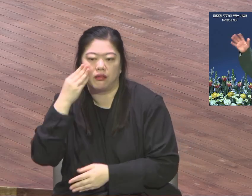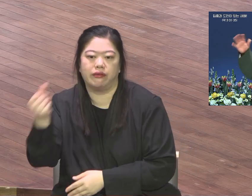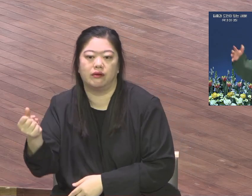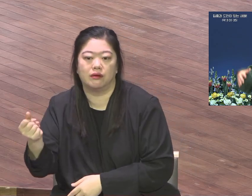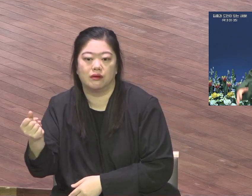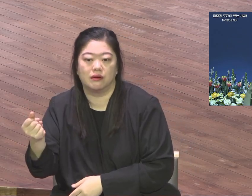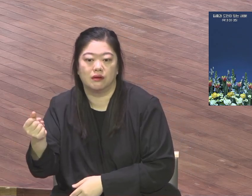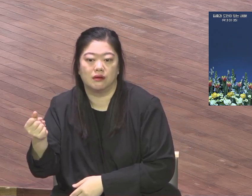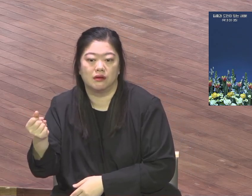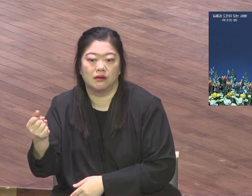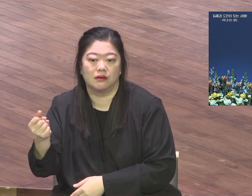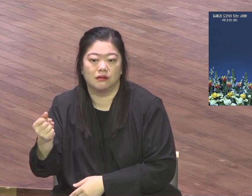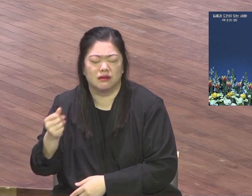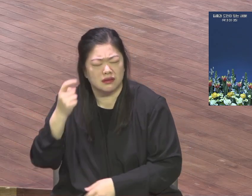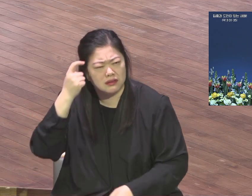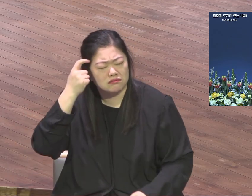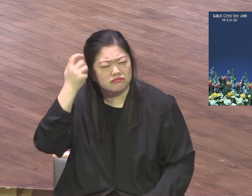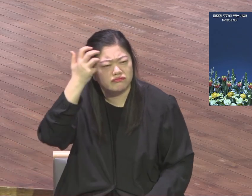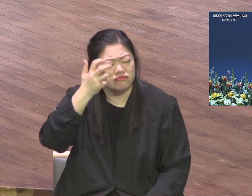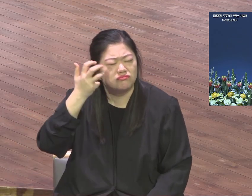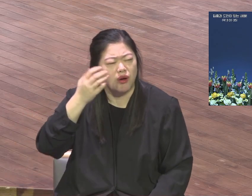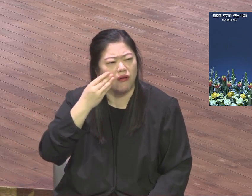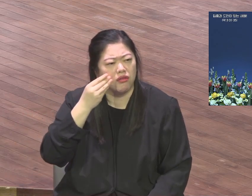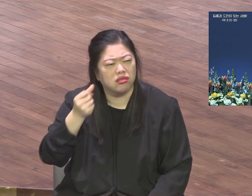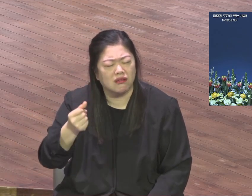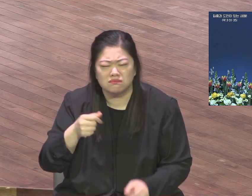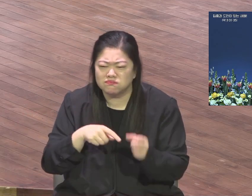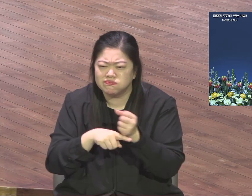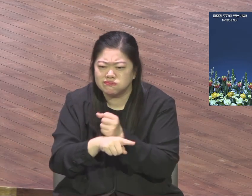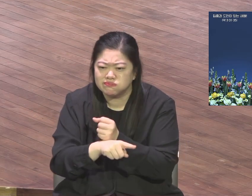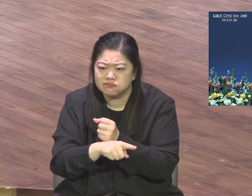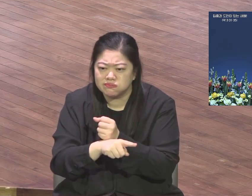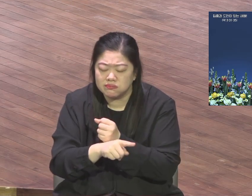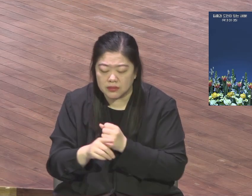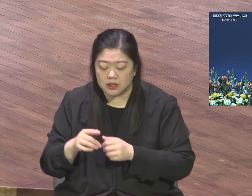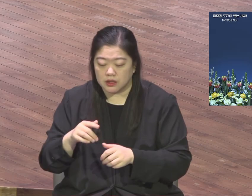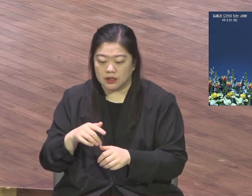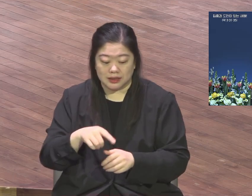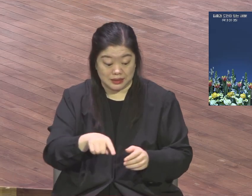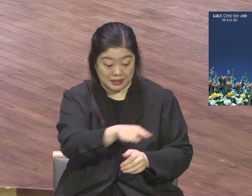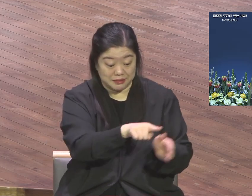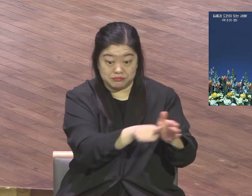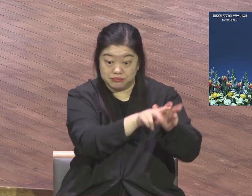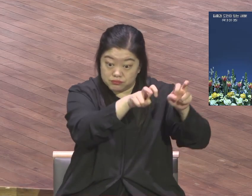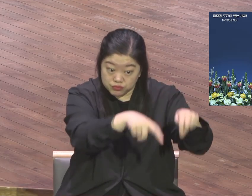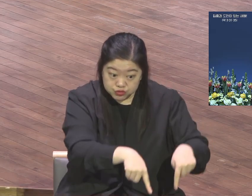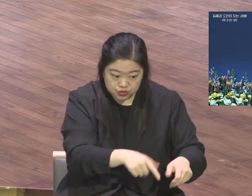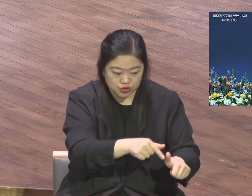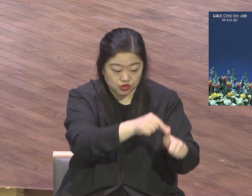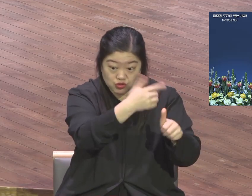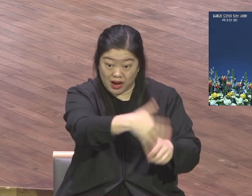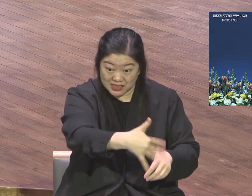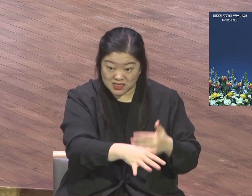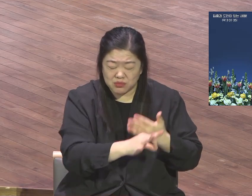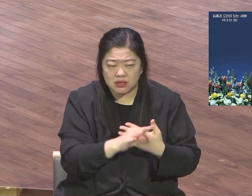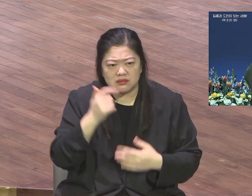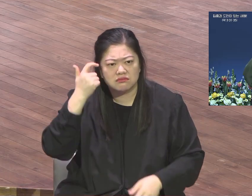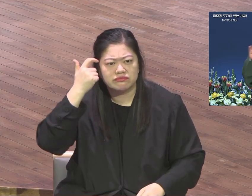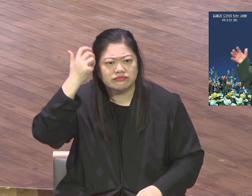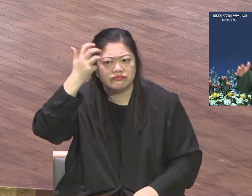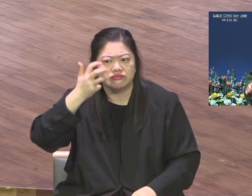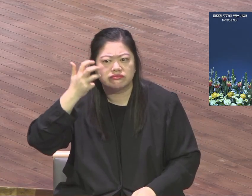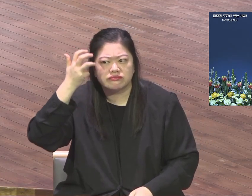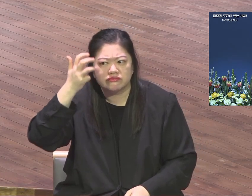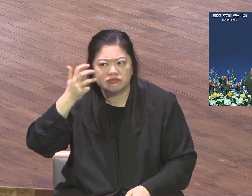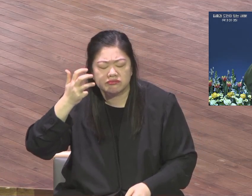사람들이 모르는 말이에요. 불신자는 모르는 말이에요. 구원받지 못한 사람, 성령의 사람이 아니면 이 말을